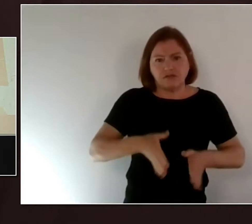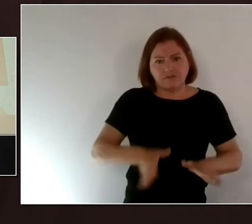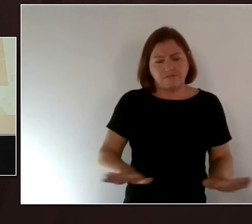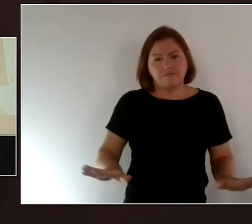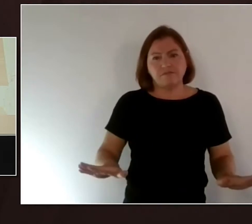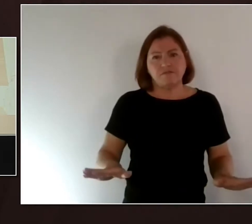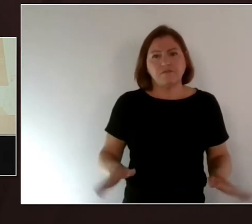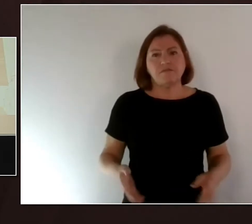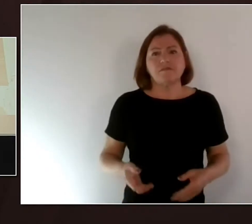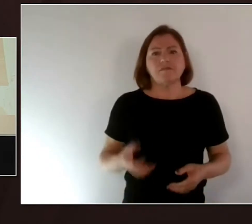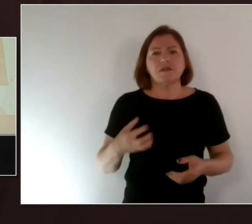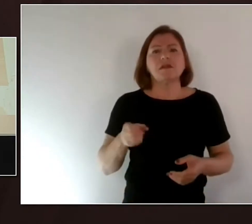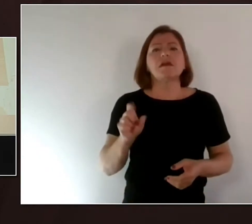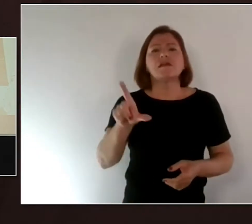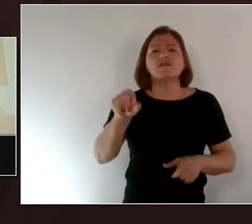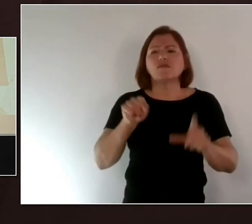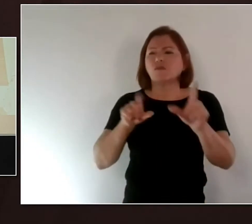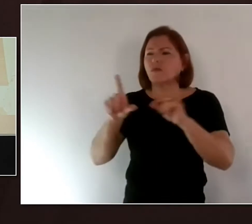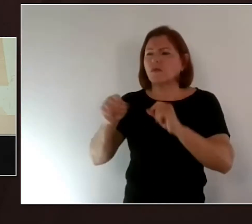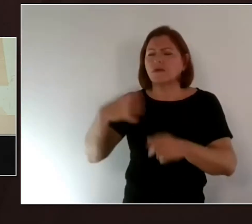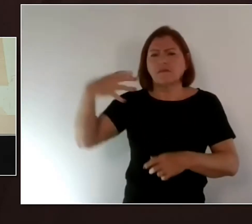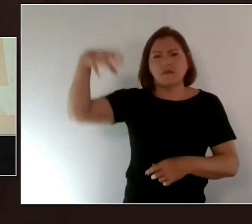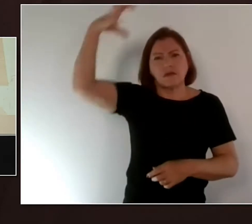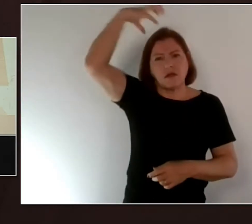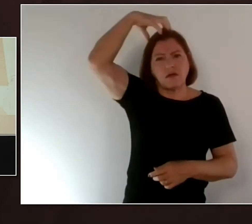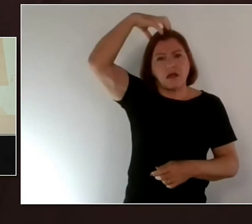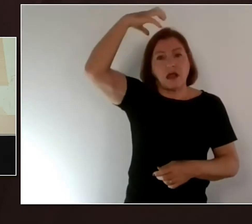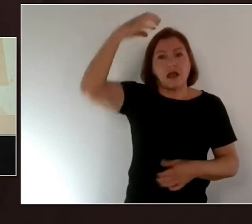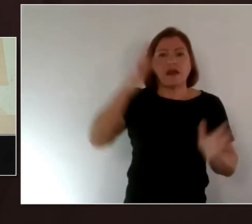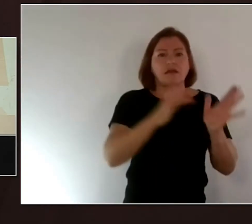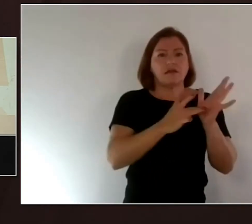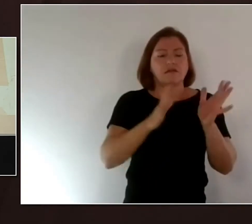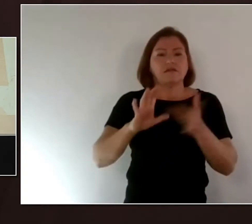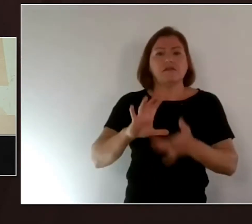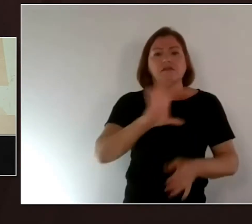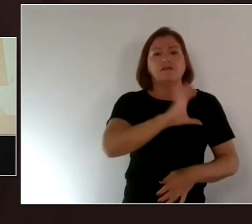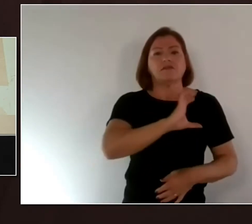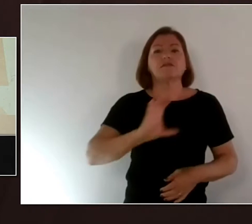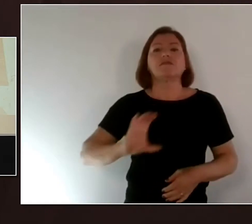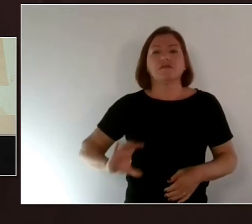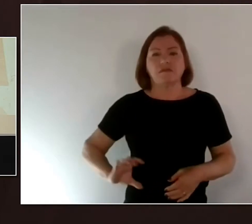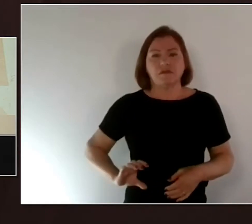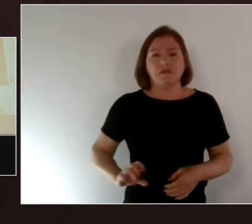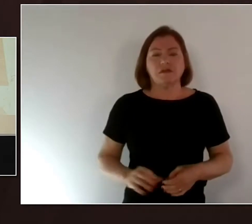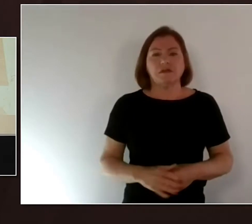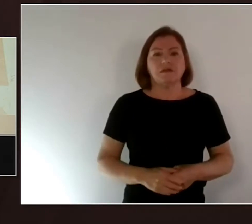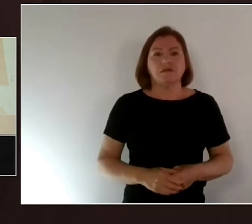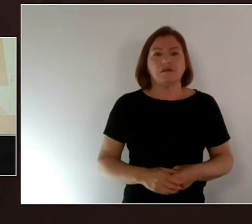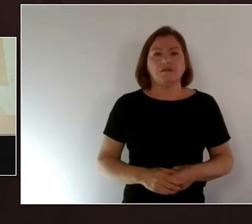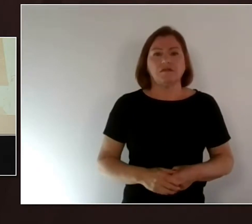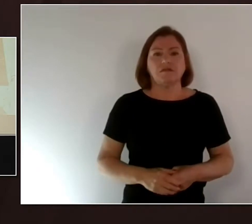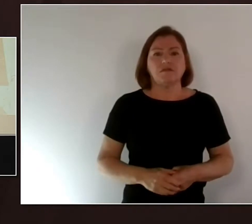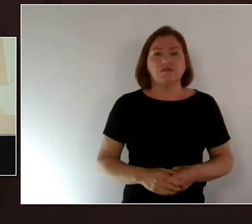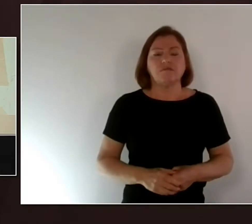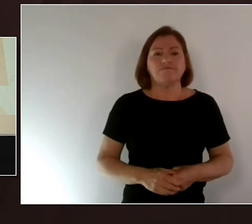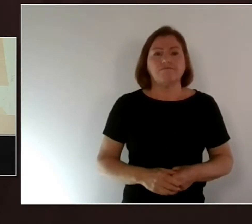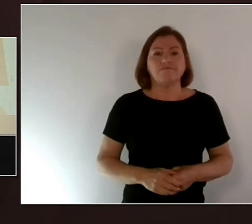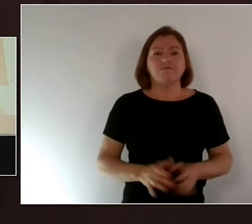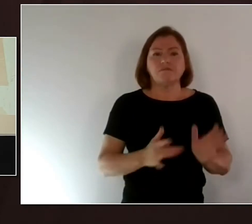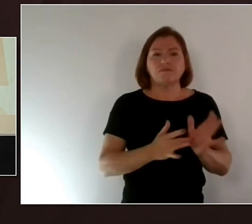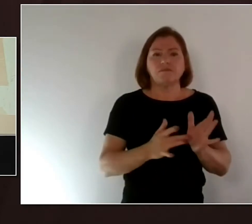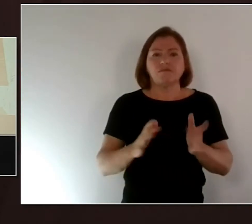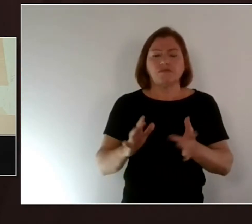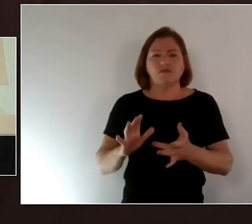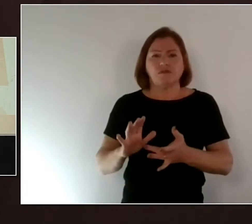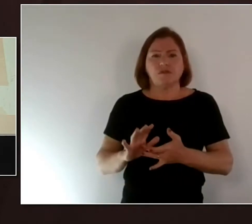né, deste mundo, ele foi o quê? Ele foi gerado, um homem, Jesus,